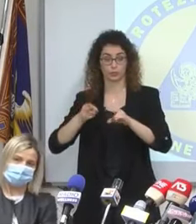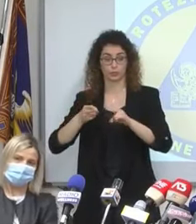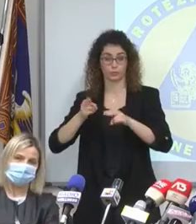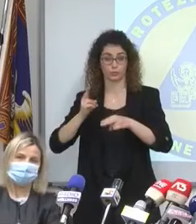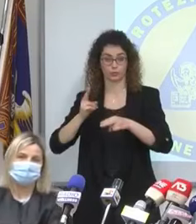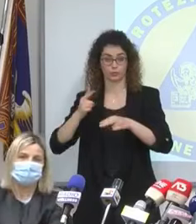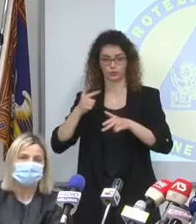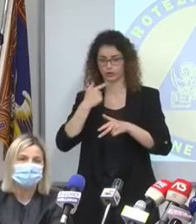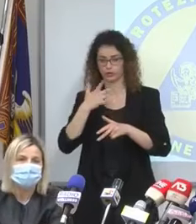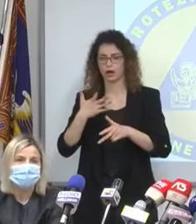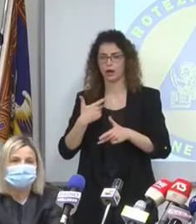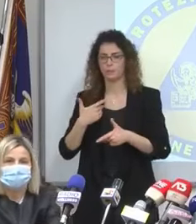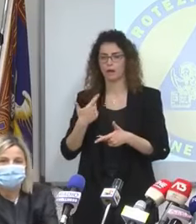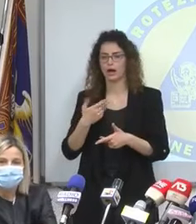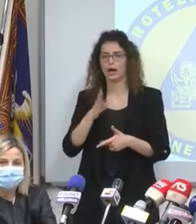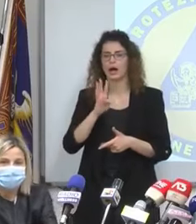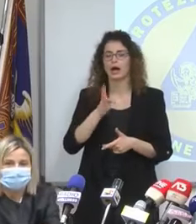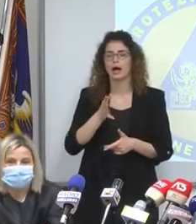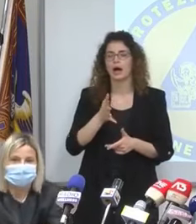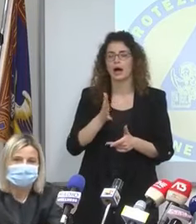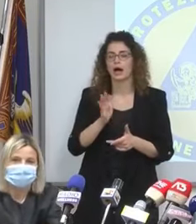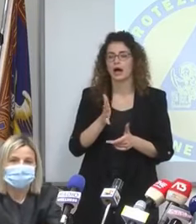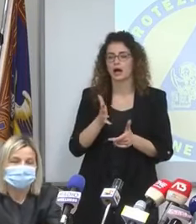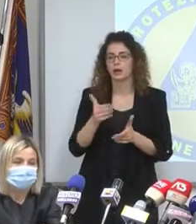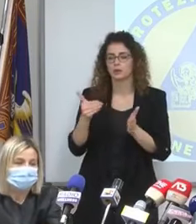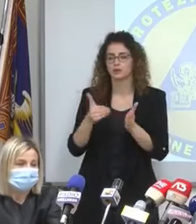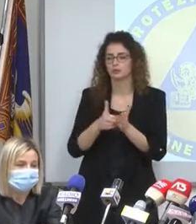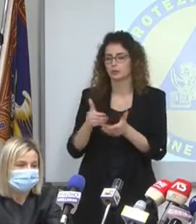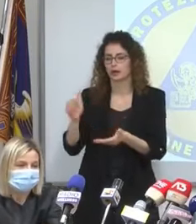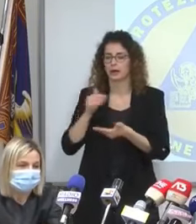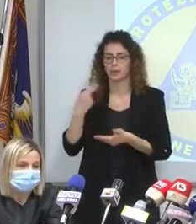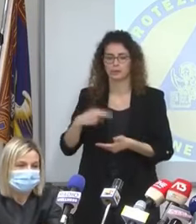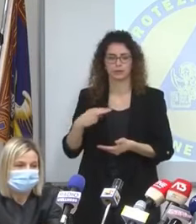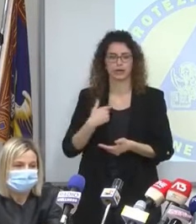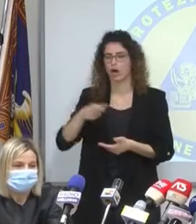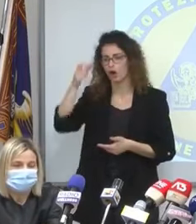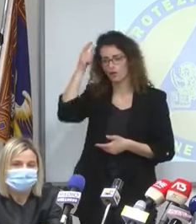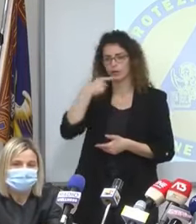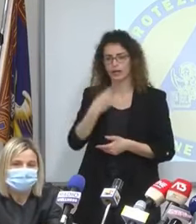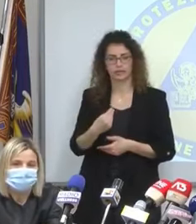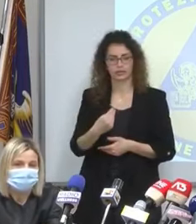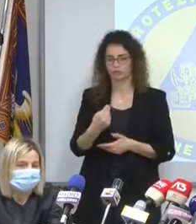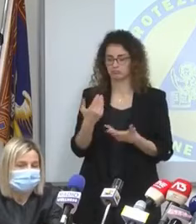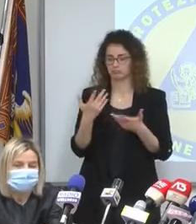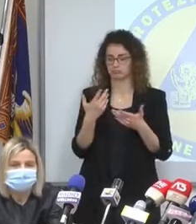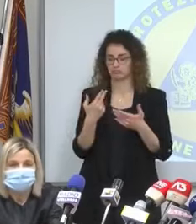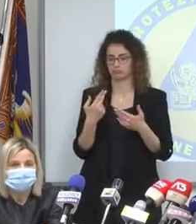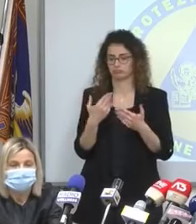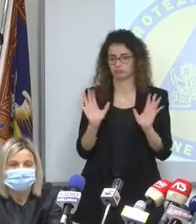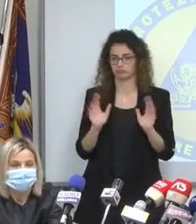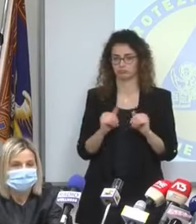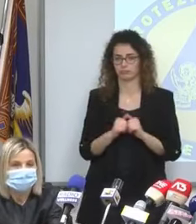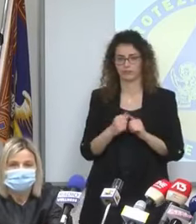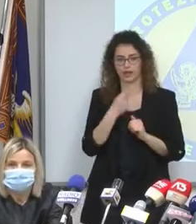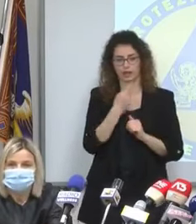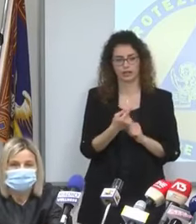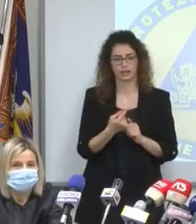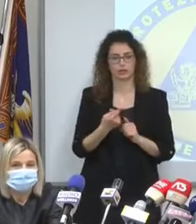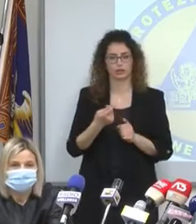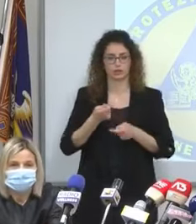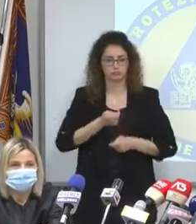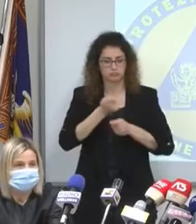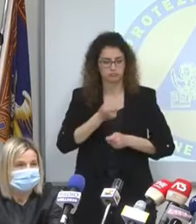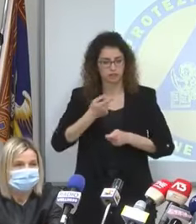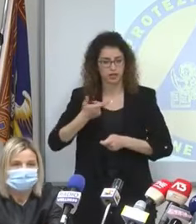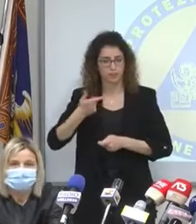sono state annunciate. Non arrivano neanche 15.000 a settimana. Appunto, cosa vi ha detto il governo? Niente, su questo? Nulla. Non vi ha detto potenziamo gli arrivi di